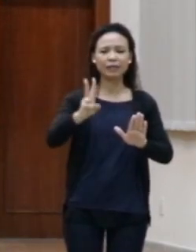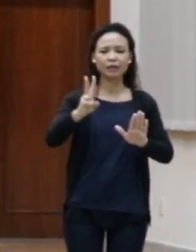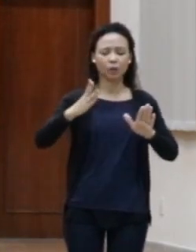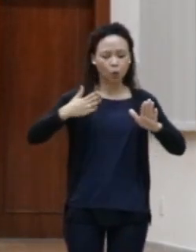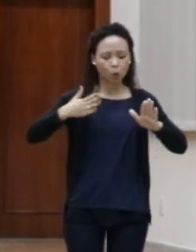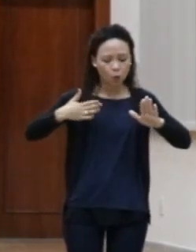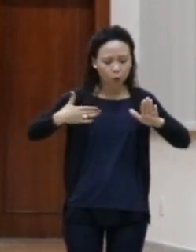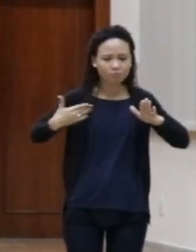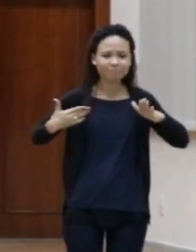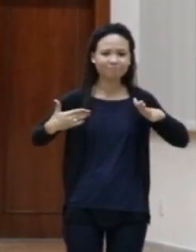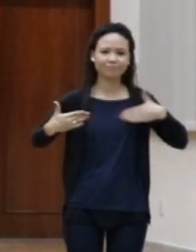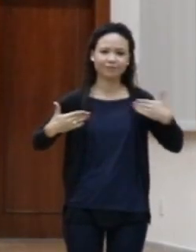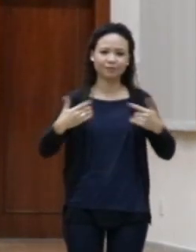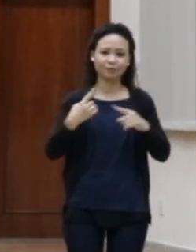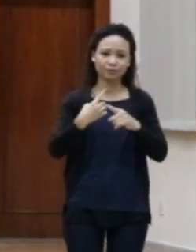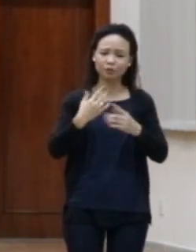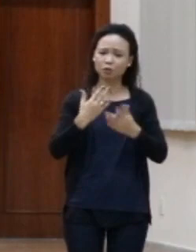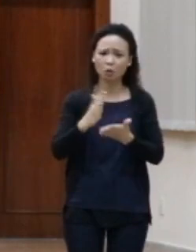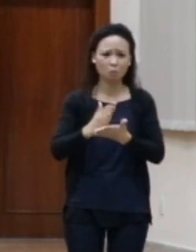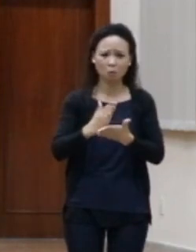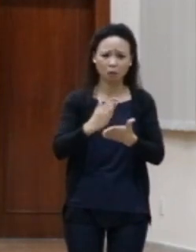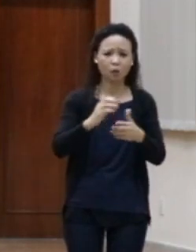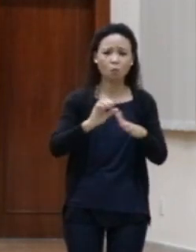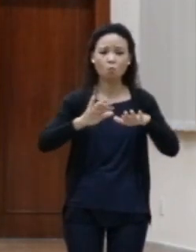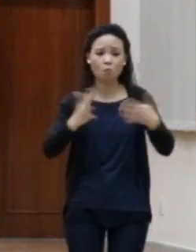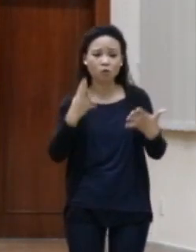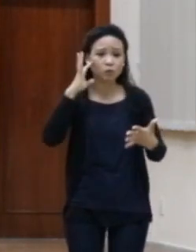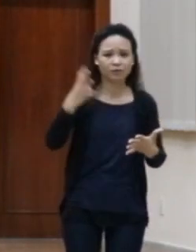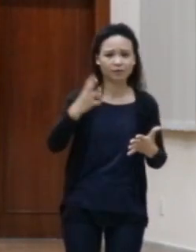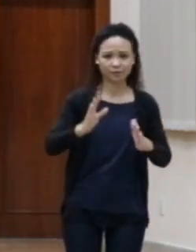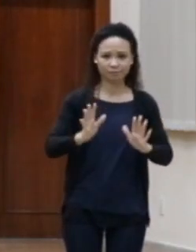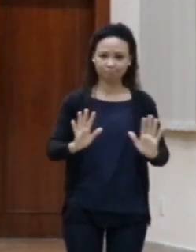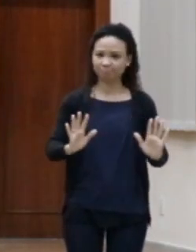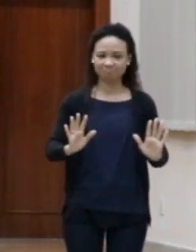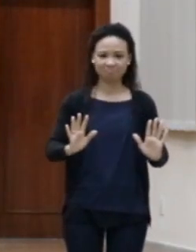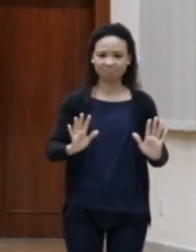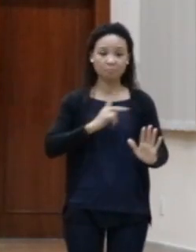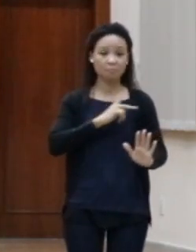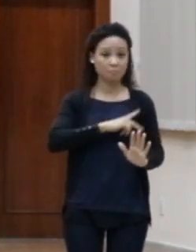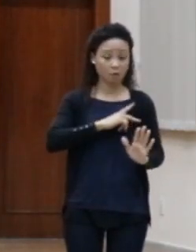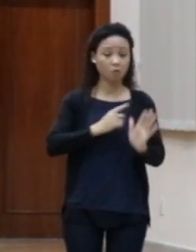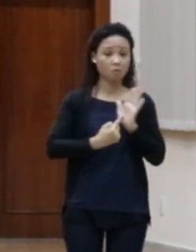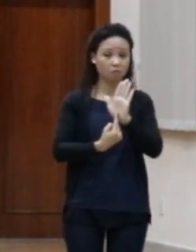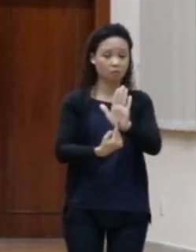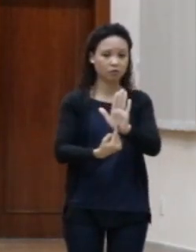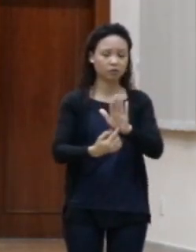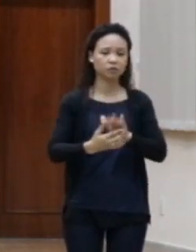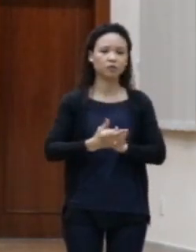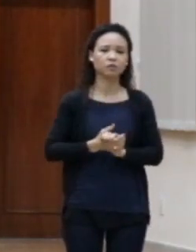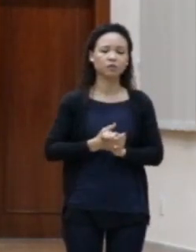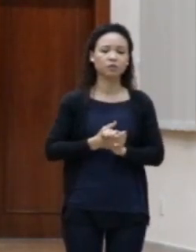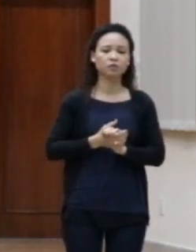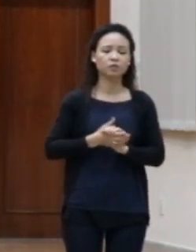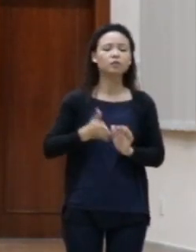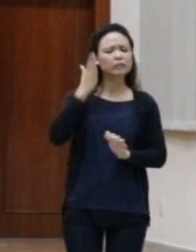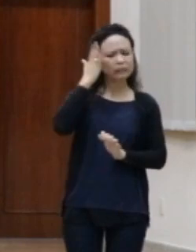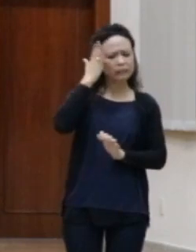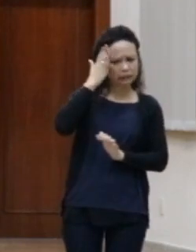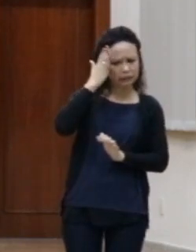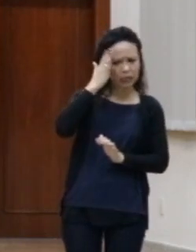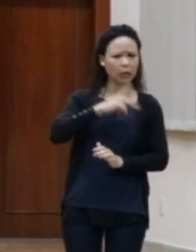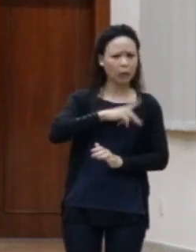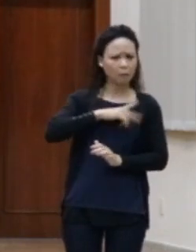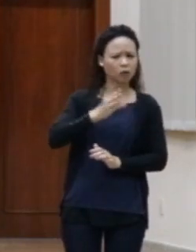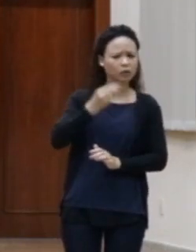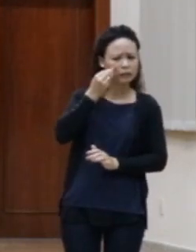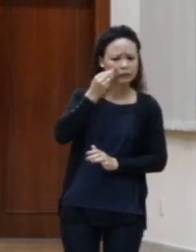em Filipenses 4, 12, 13, sei o que é passar necessidade, sei o que é ter fartura, aprendi o segredo